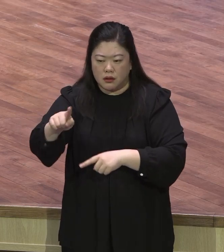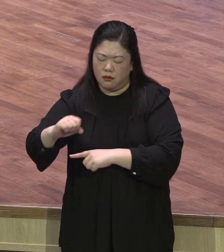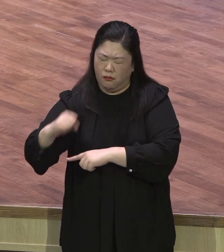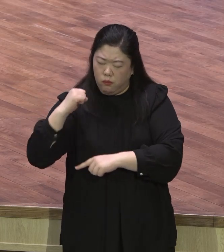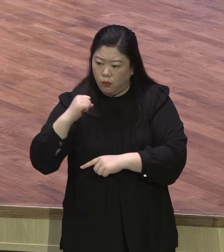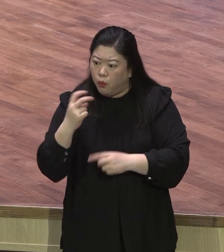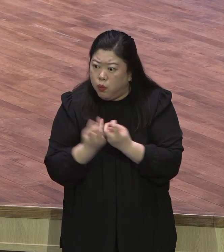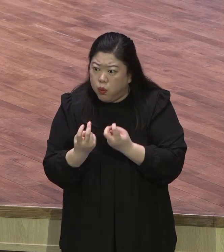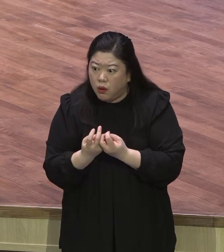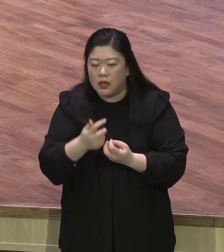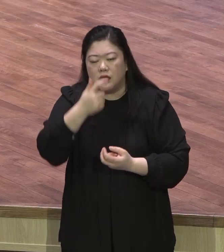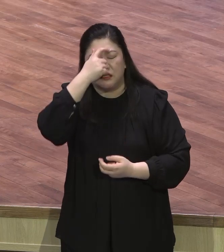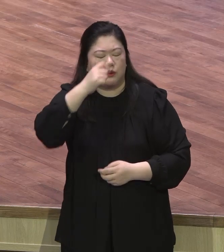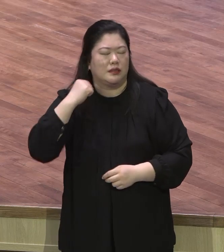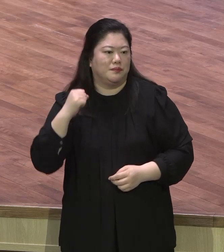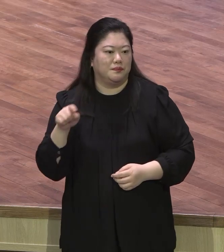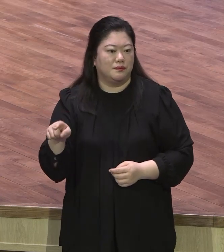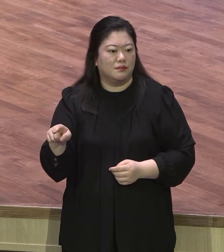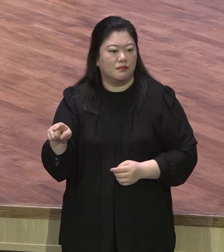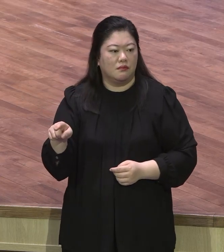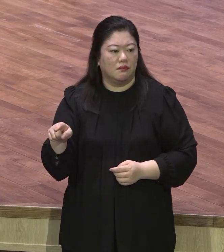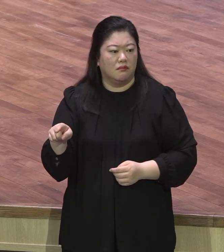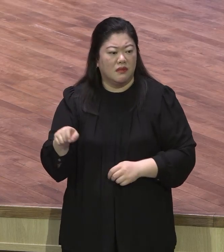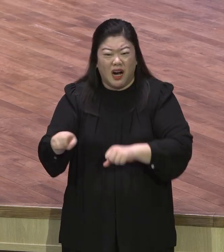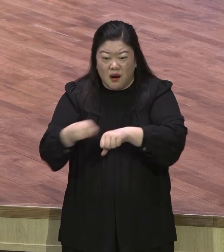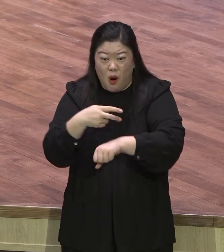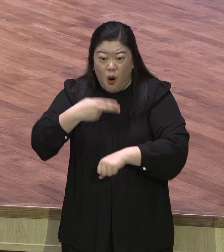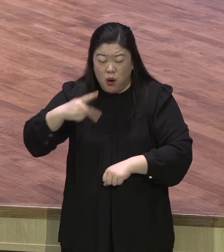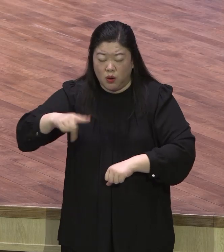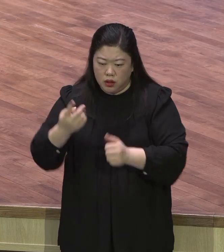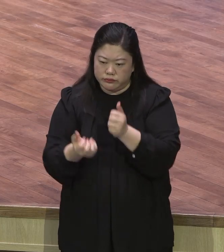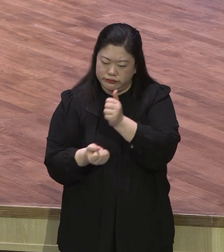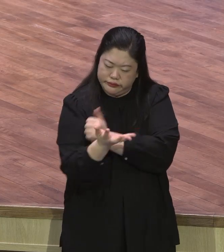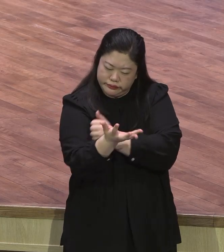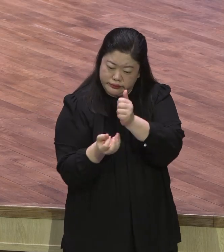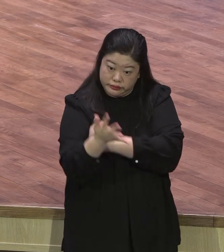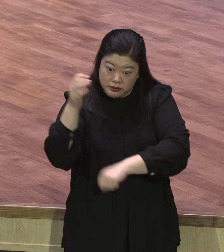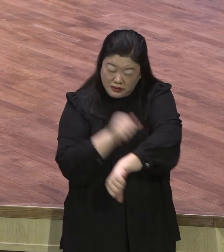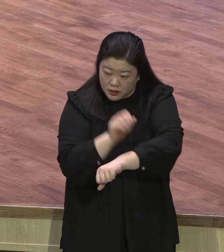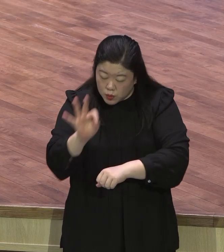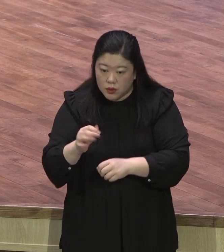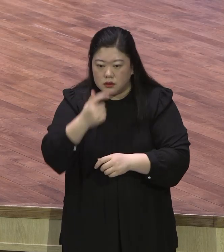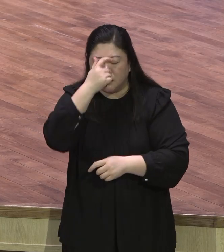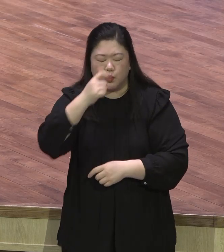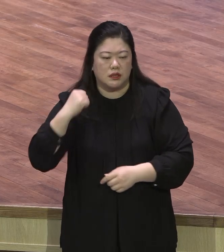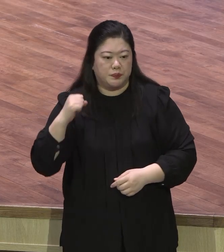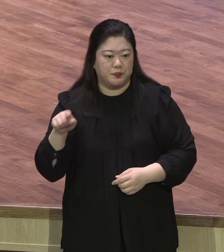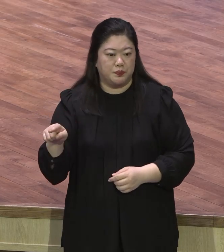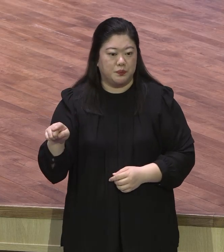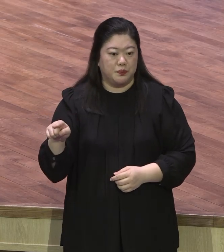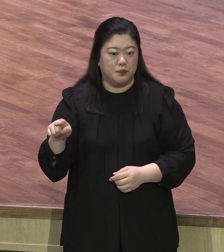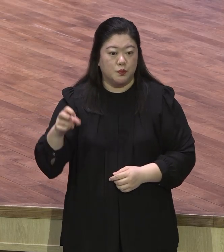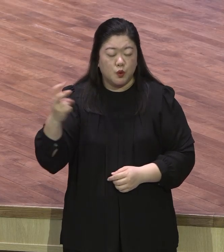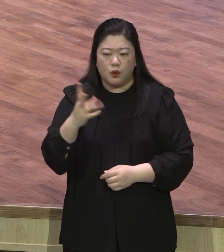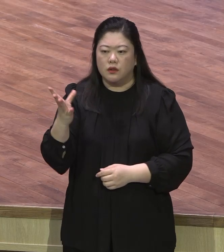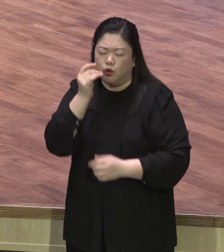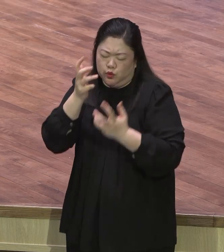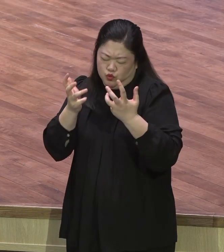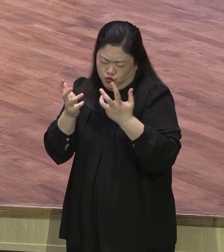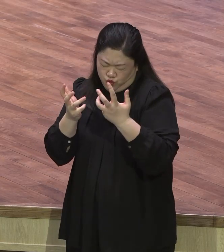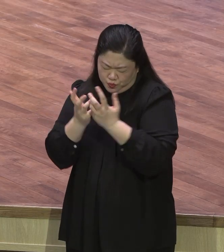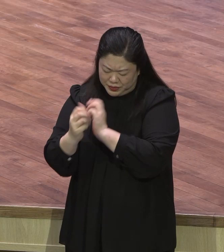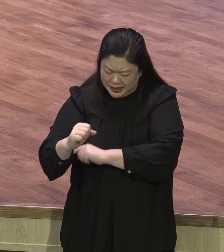사람들이 기도의 사람은 바로 성령의 사람이에요 성령의 사람은 하나님의 명에 감동된 사람이에요